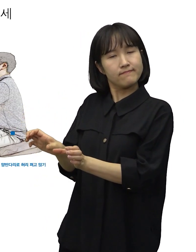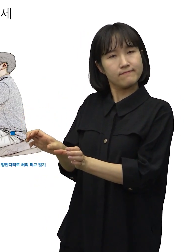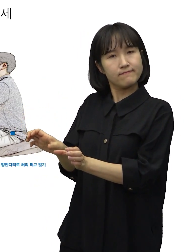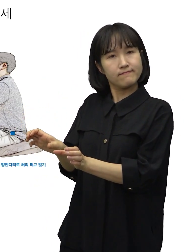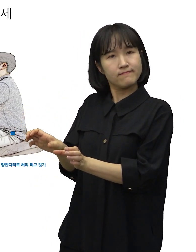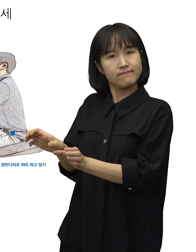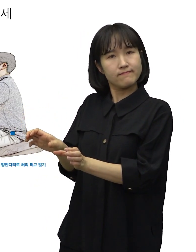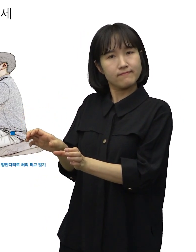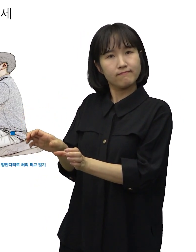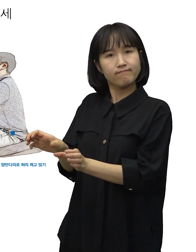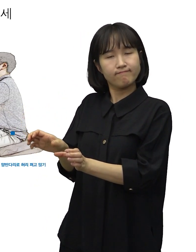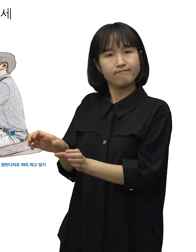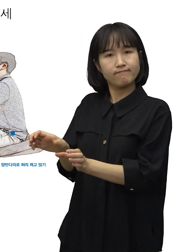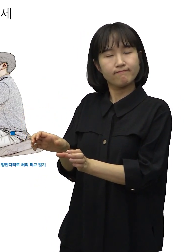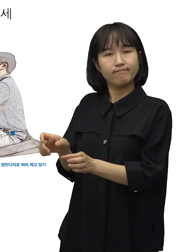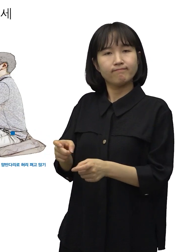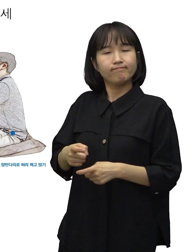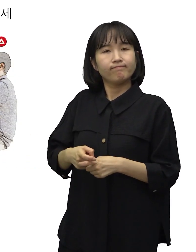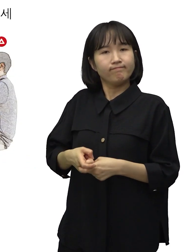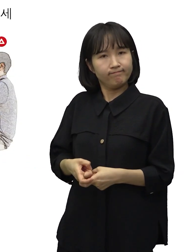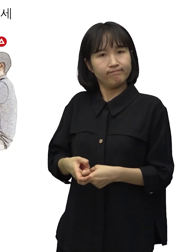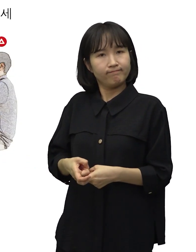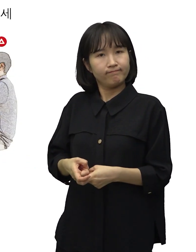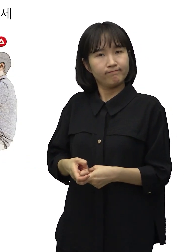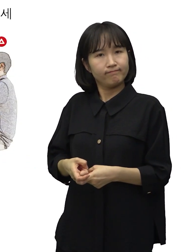느낌으로 어깨를 뒤로 젖힙니다.